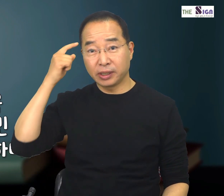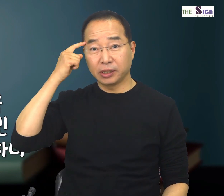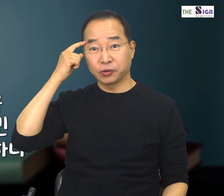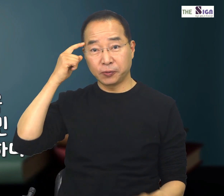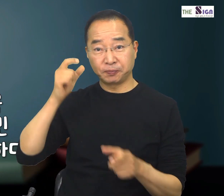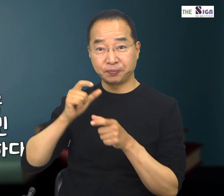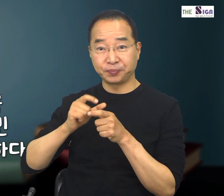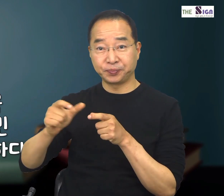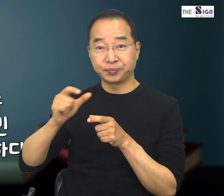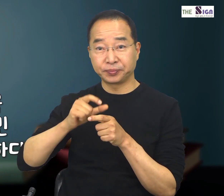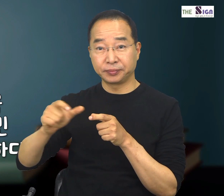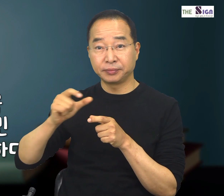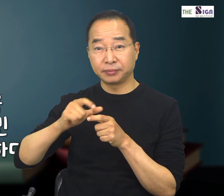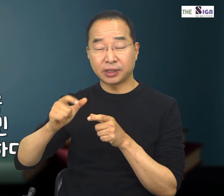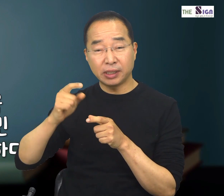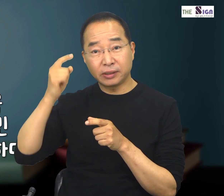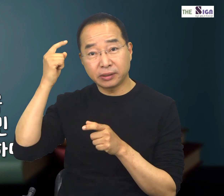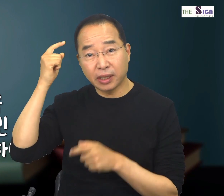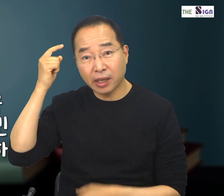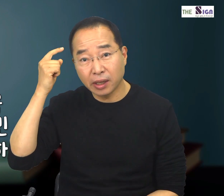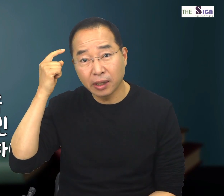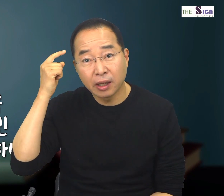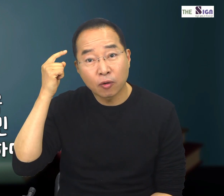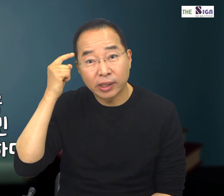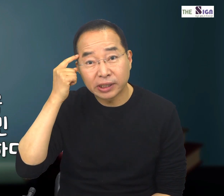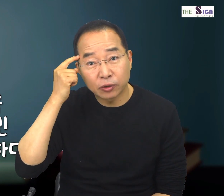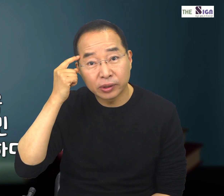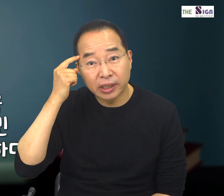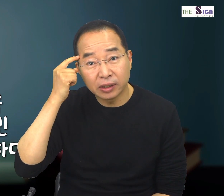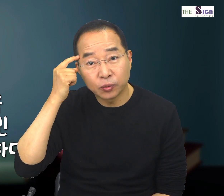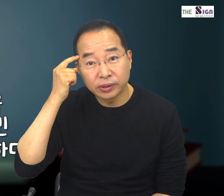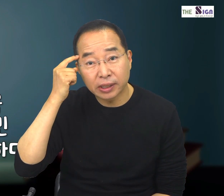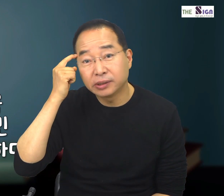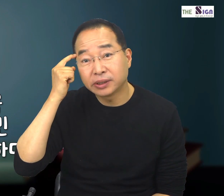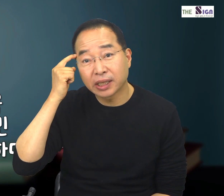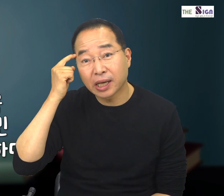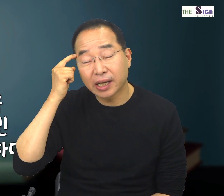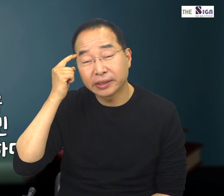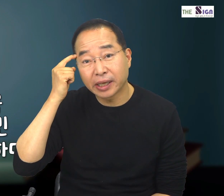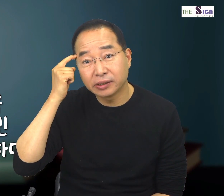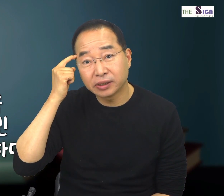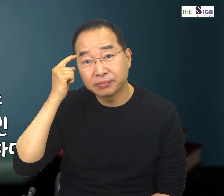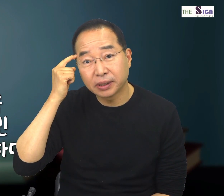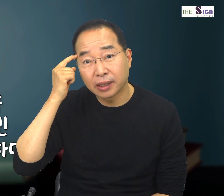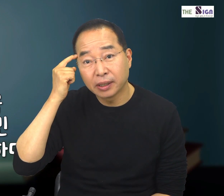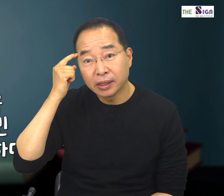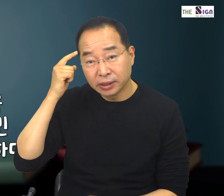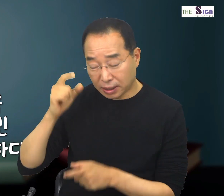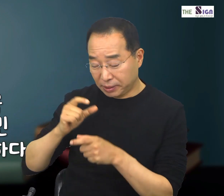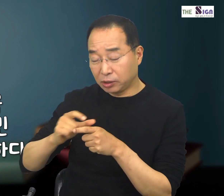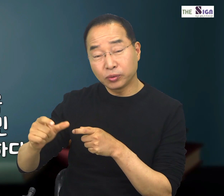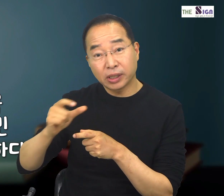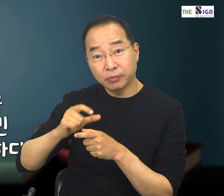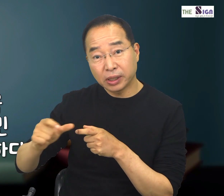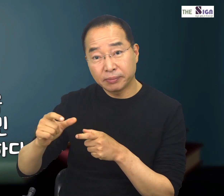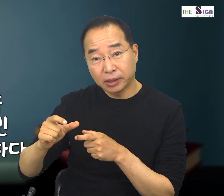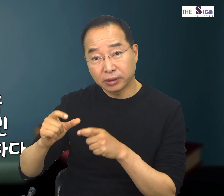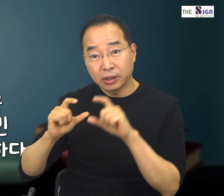하죠. 자, 이때 관자놀이 되는 동작은 생각한다는 뜻입니다. 그 다음에 이 동작은 뭐냐면